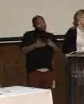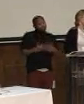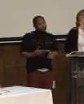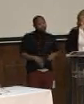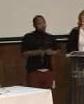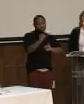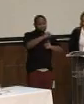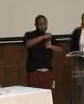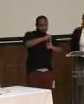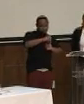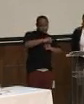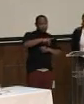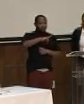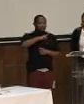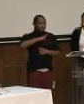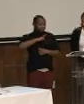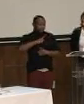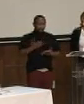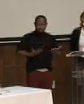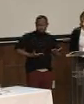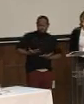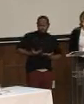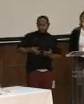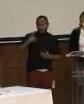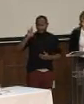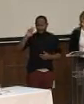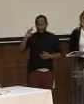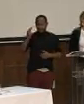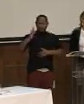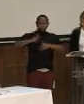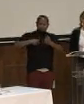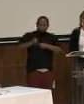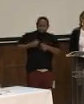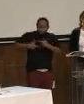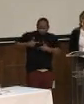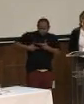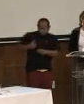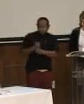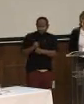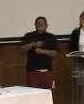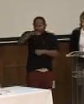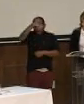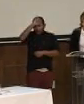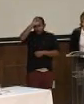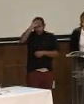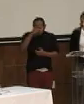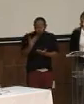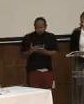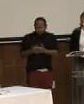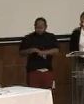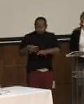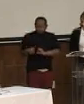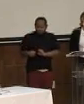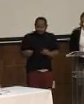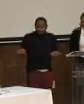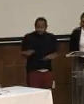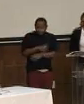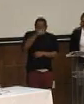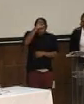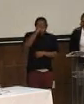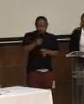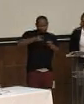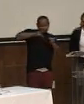um servidor lá que está especializado no RH, ele fica lá 2, 3 anos aprendendo, quando ele aprende, ele sai e vai para outro